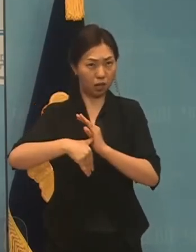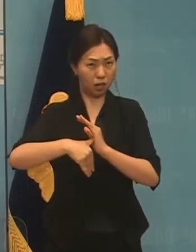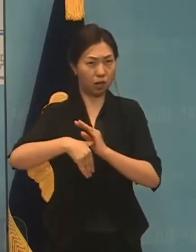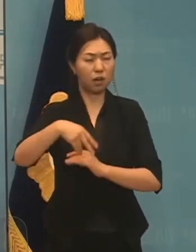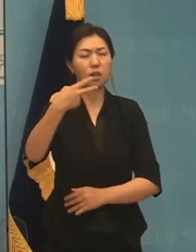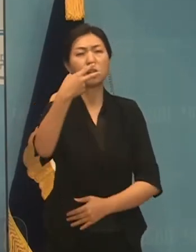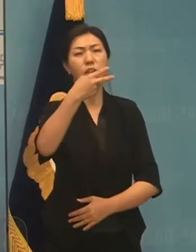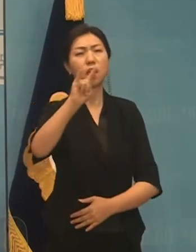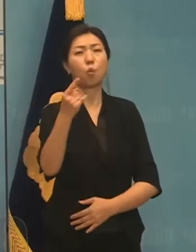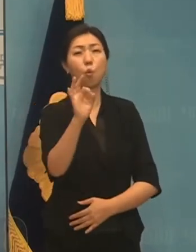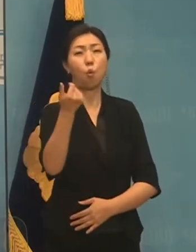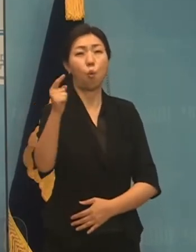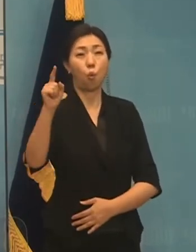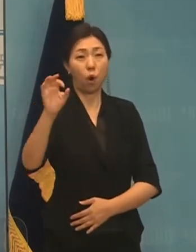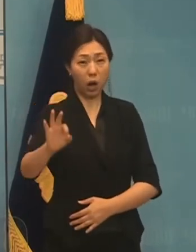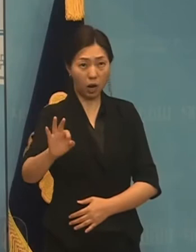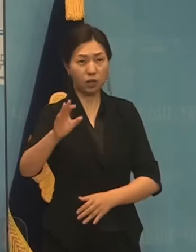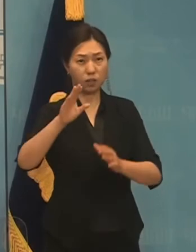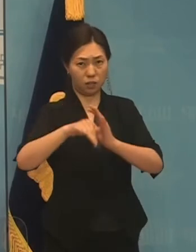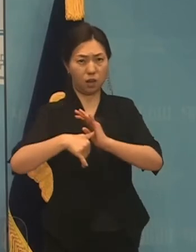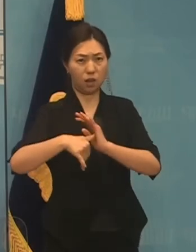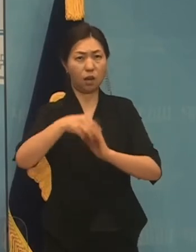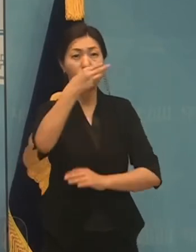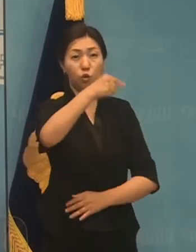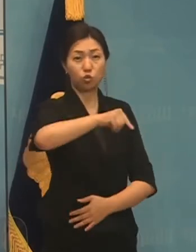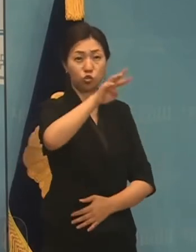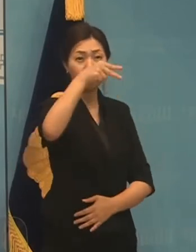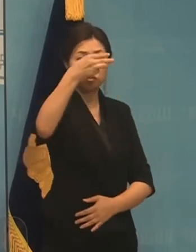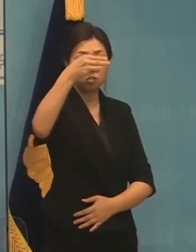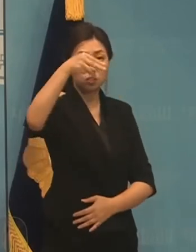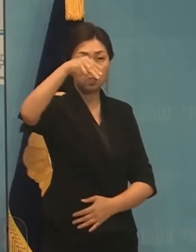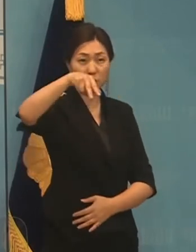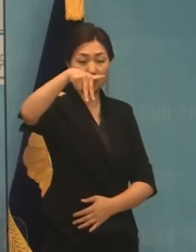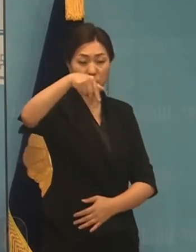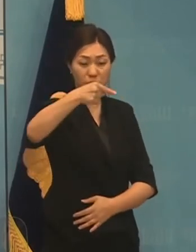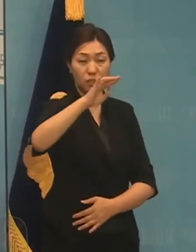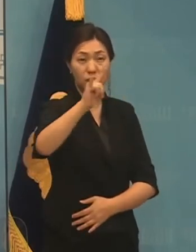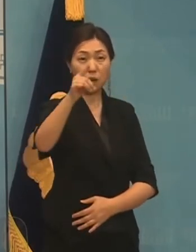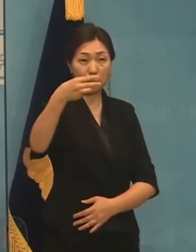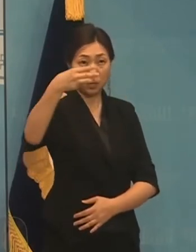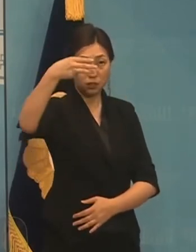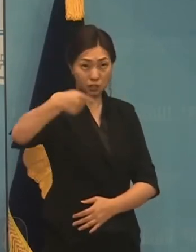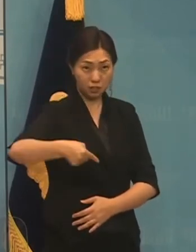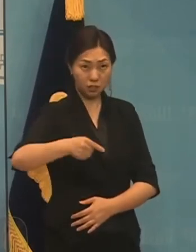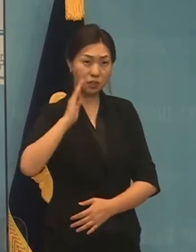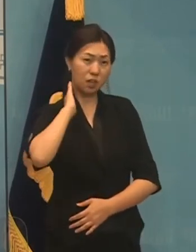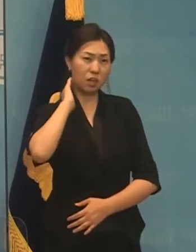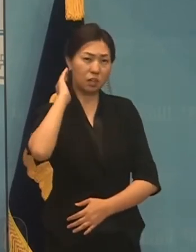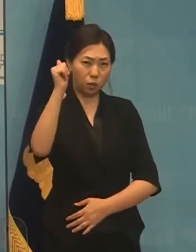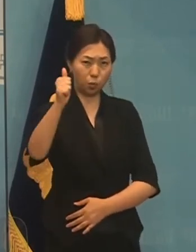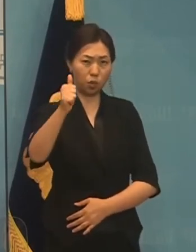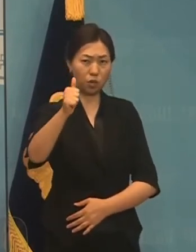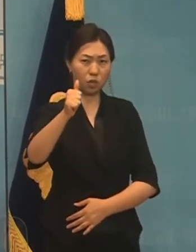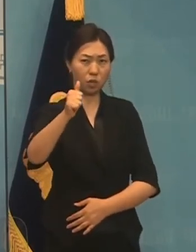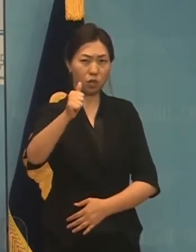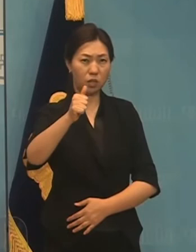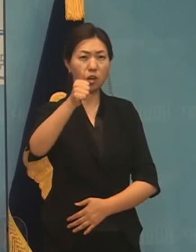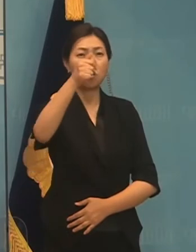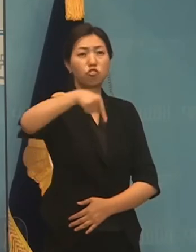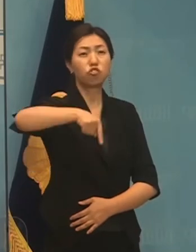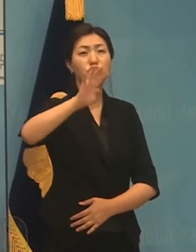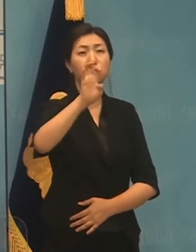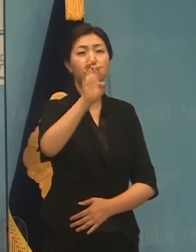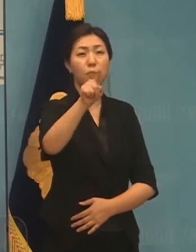대공황 때 루즈벨트 대통령이 후보댐 건설하여 경제 회복한 것과 같은